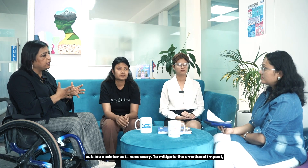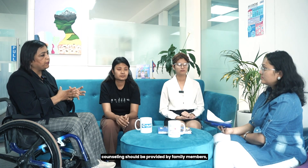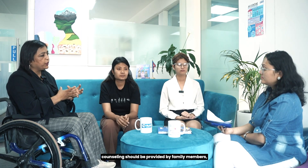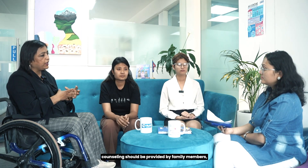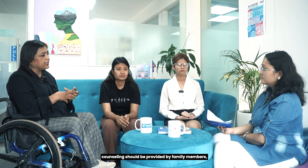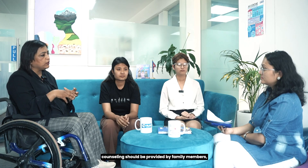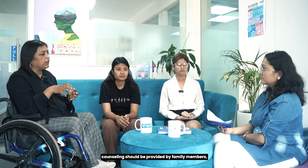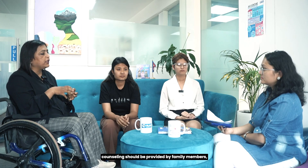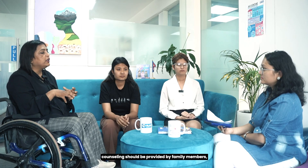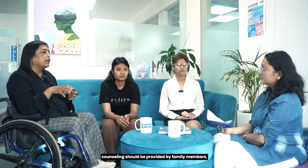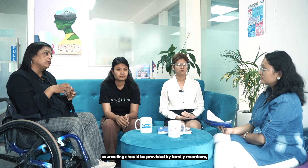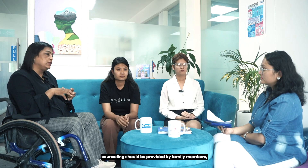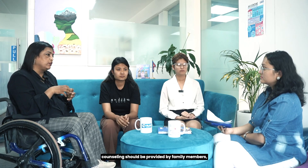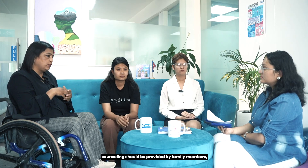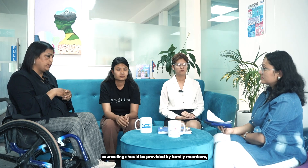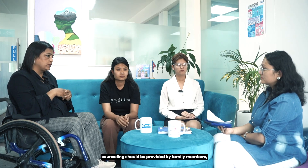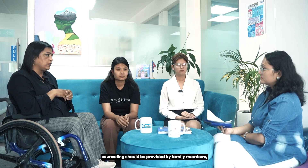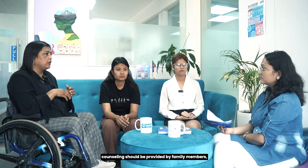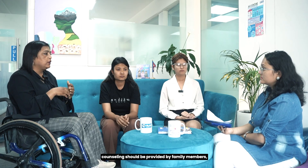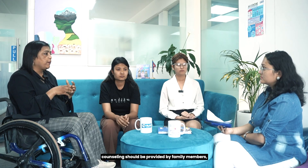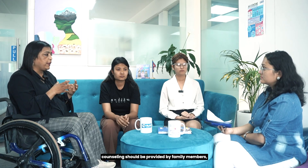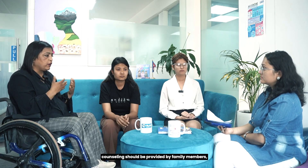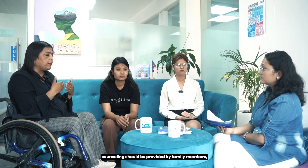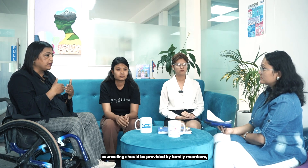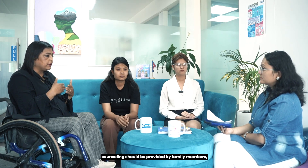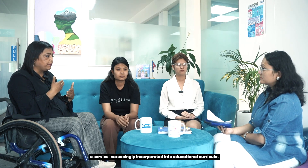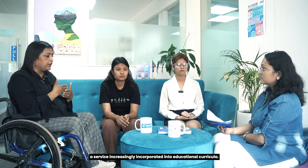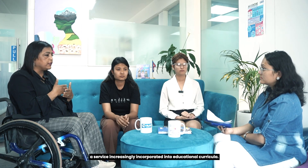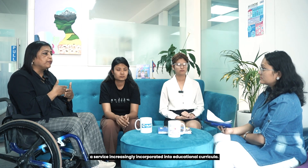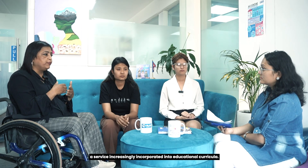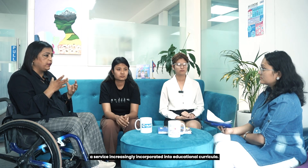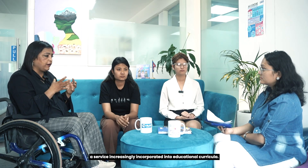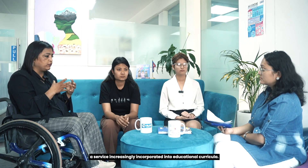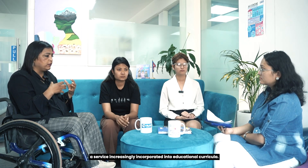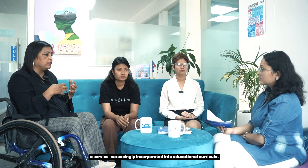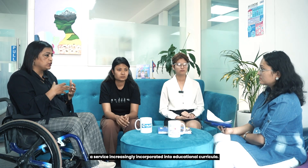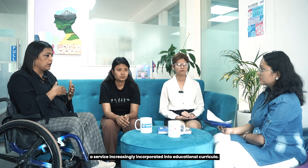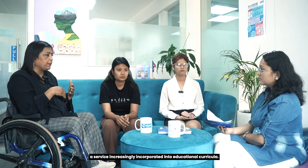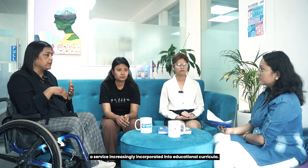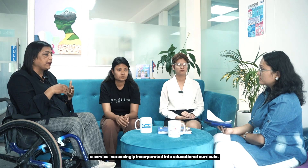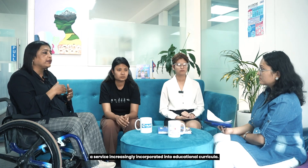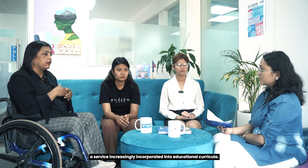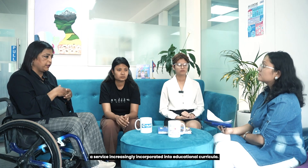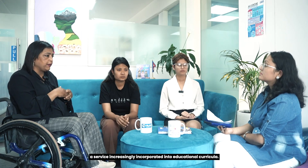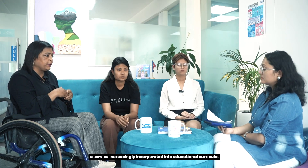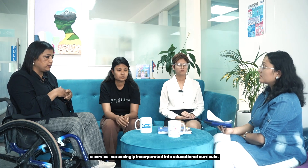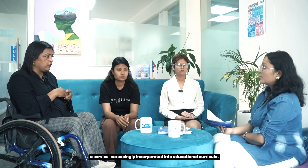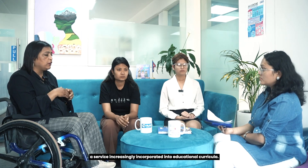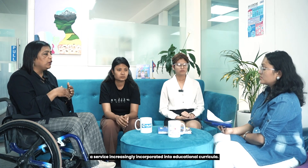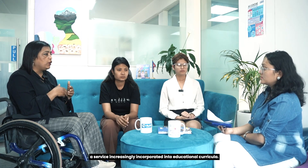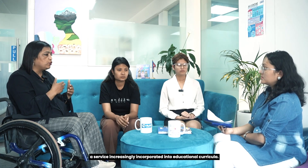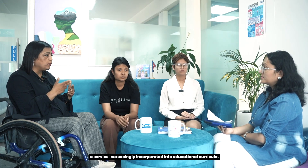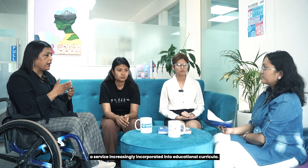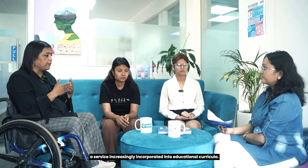लागि पहिले परिवारले चाहिँ उसलाई काउन्सिलिङ गर्नुपर्छ. र अब अहिले त आफ्नो उसहरूमा पनि पाठ्यक्रमहरूमा पनि